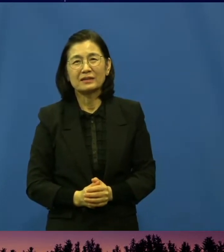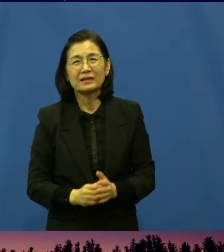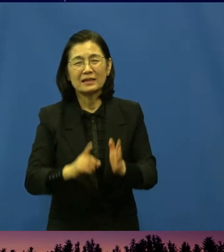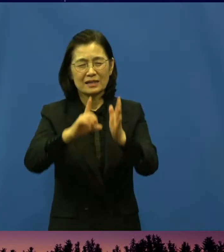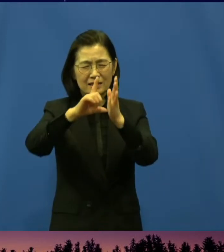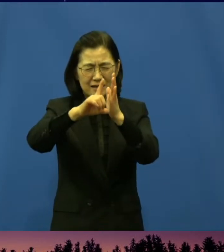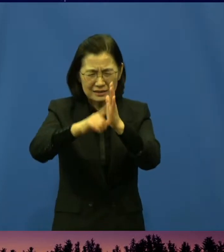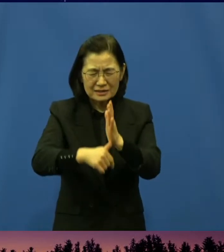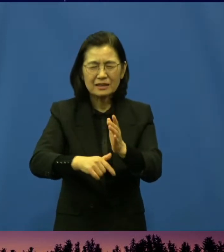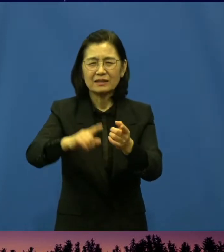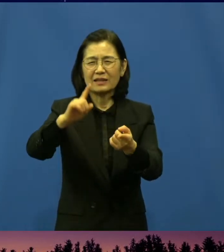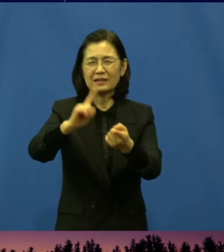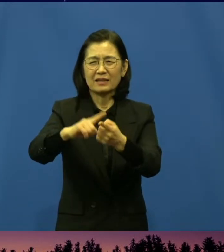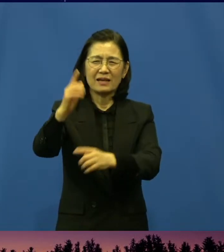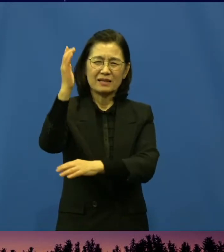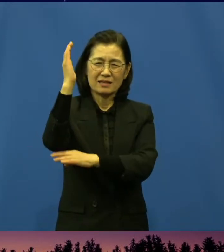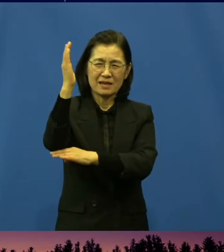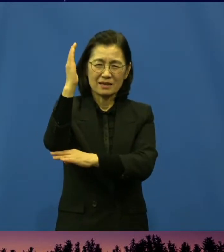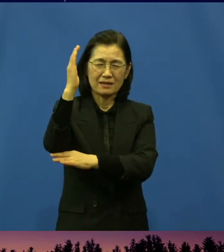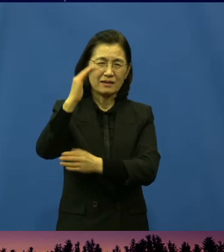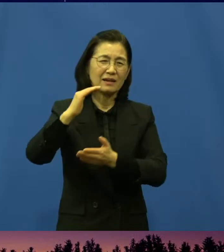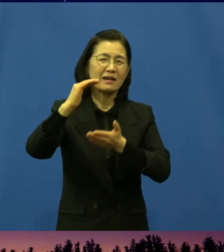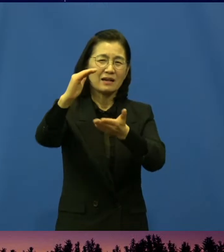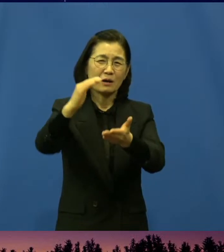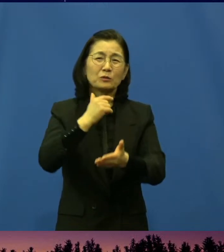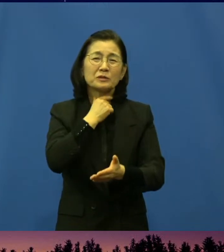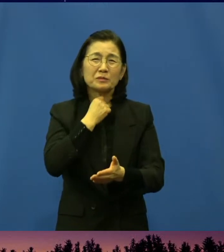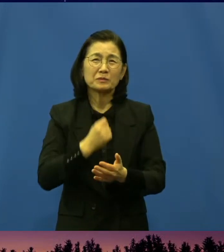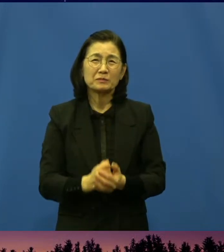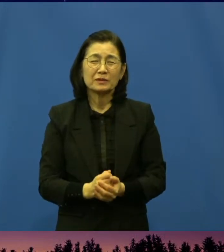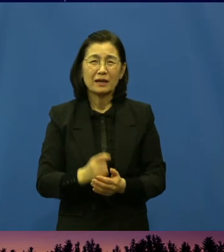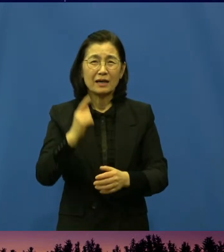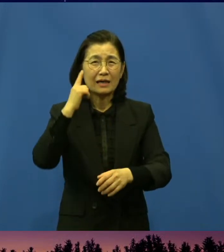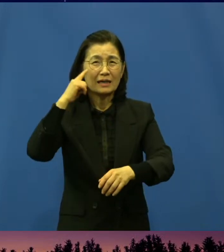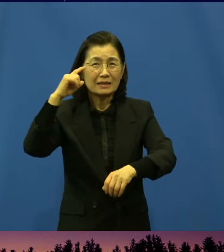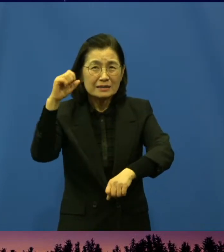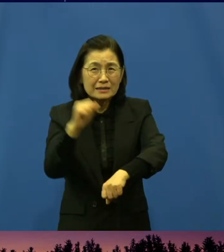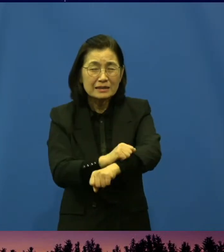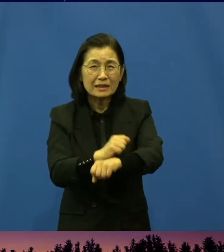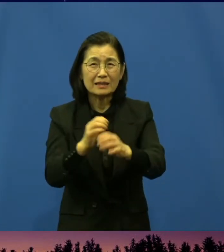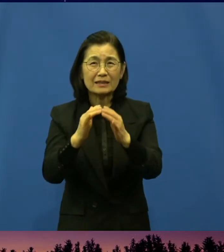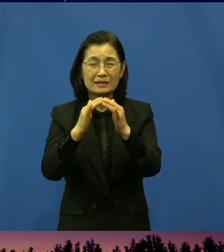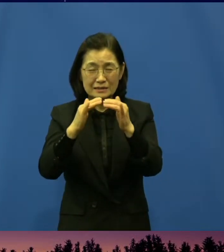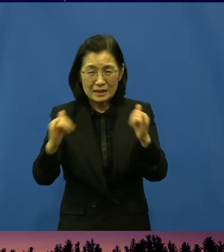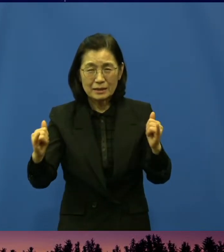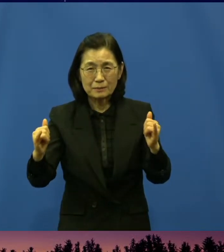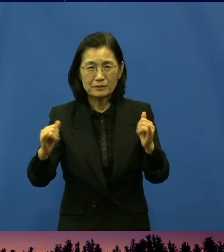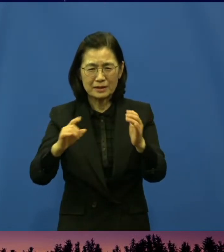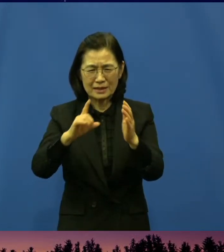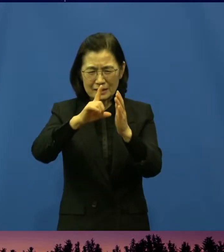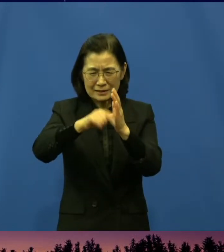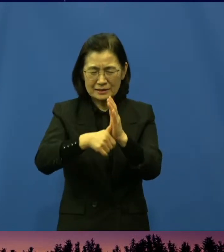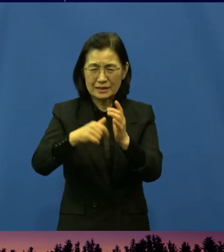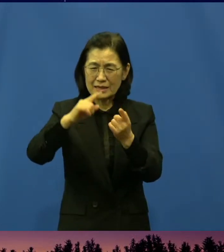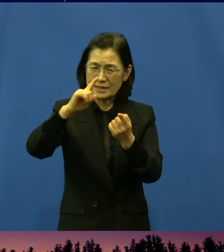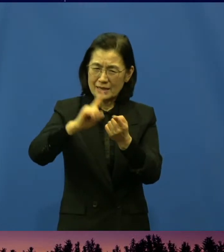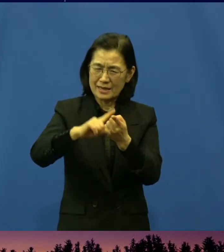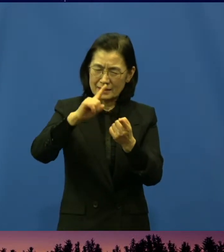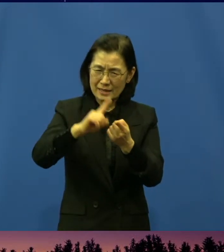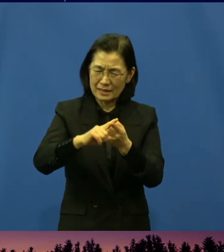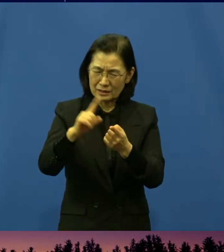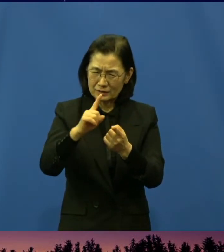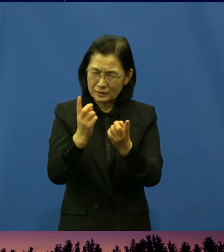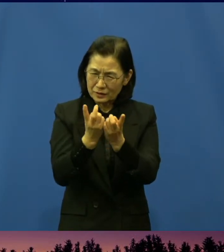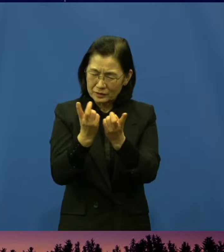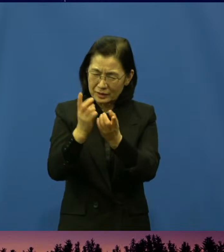이해가 좀 필요해요. 시간. 지혜로운 사람들은 시간에 대한 이해가 남다릅니다. 시간을 어떻게